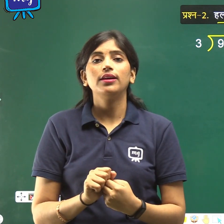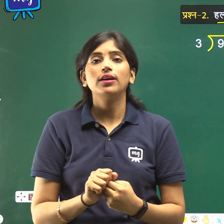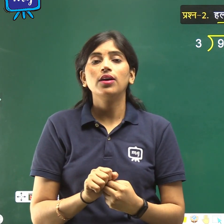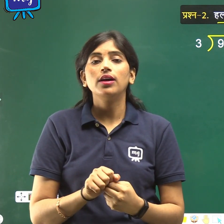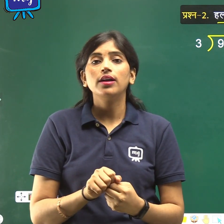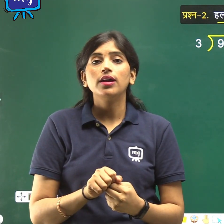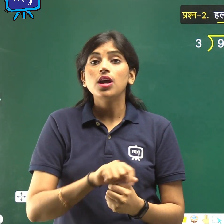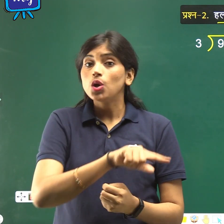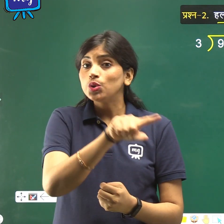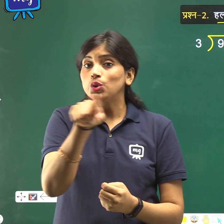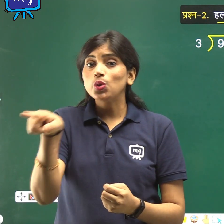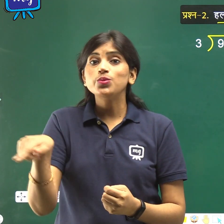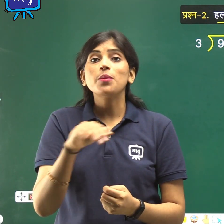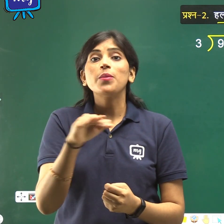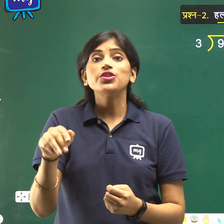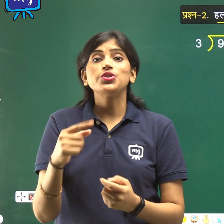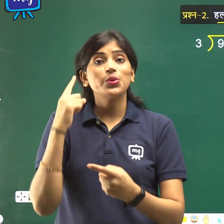आप बच्चों के लिए